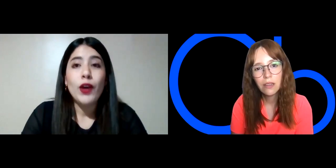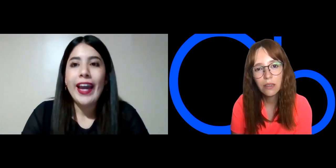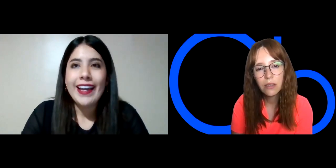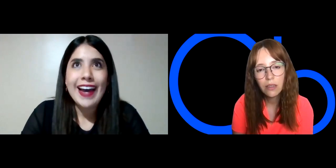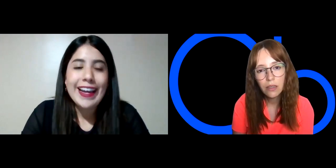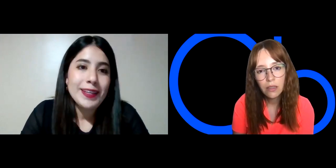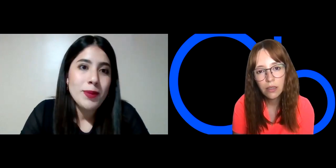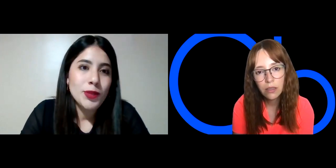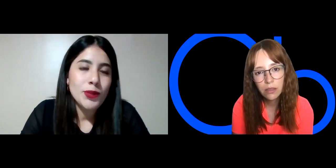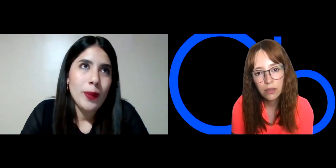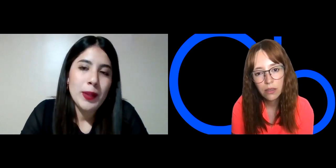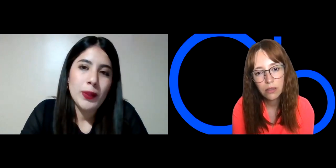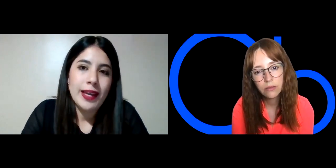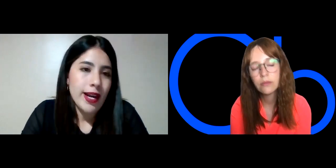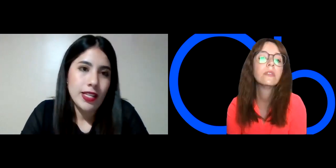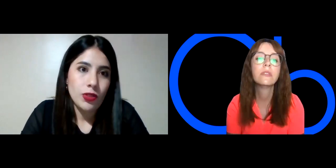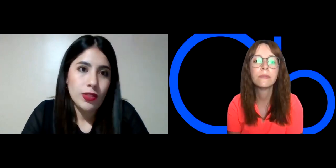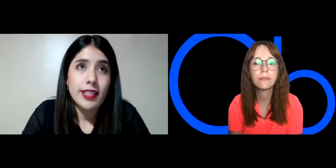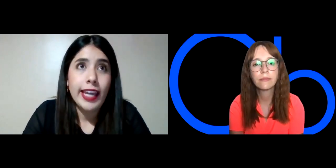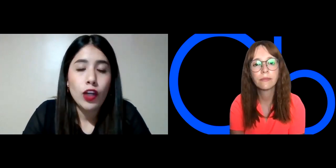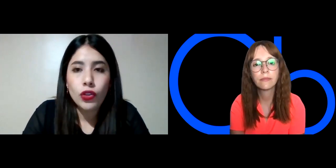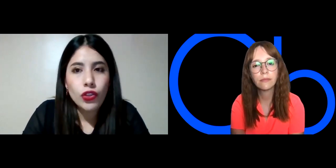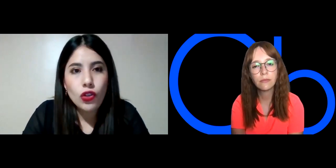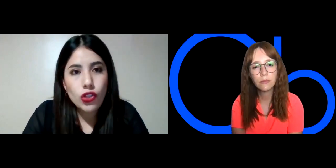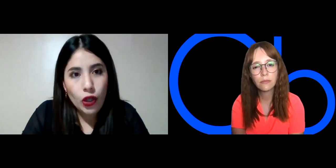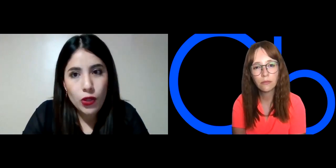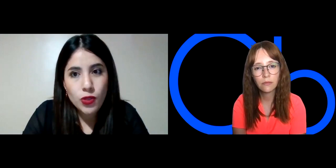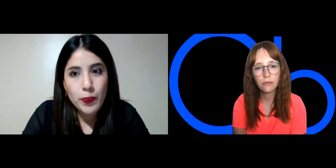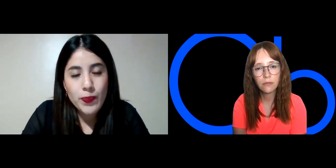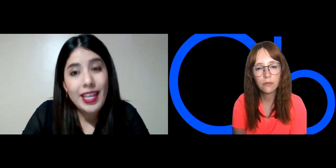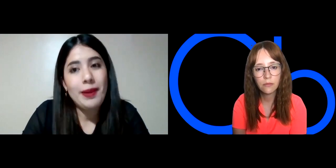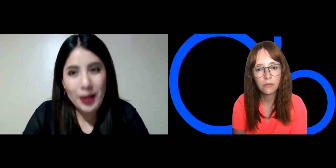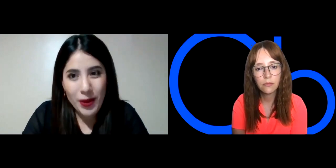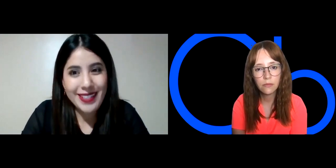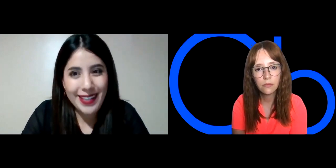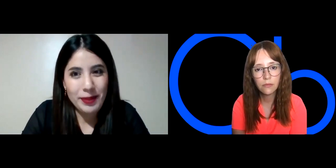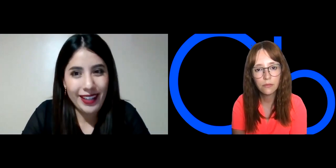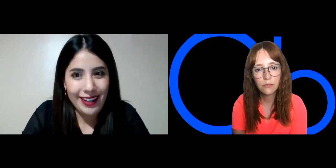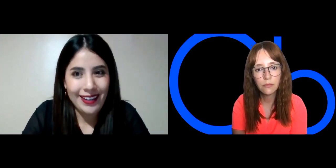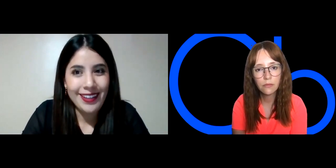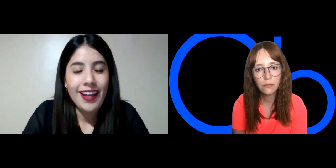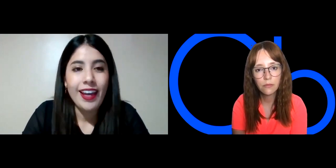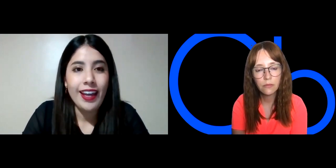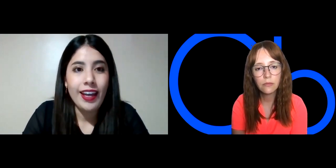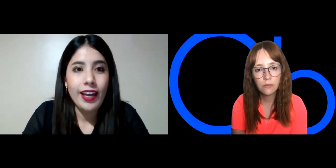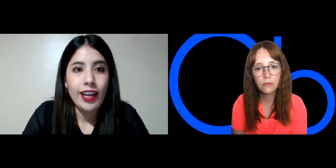Bueno, ahí debemos tomar en cuenta varias cosas. Es que no todos los sordos saben lengua de señas mexicana.